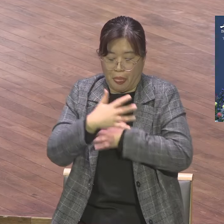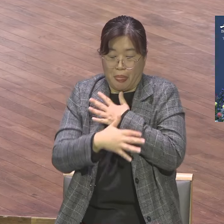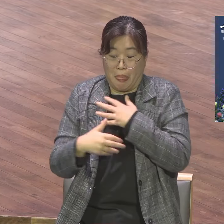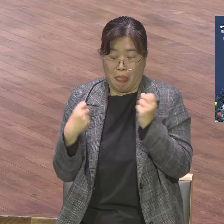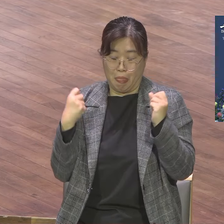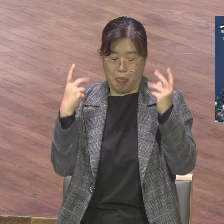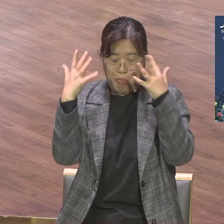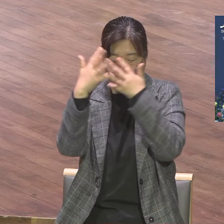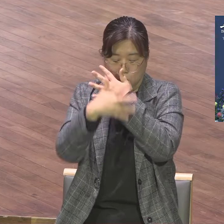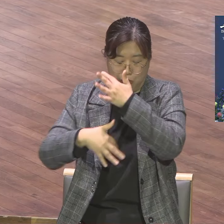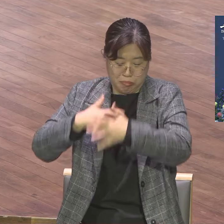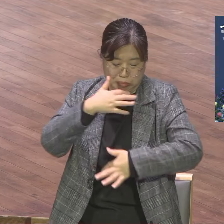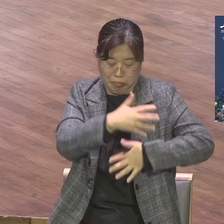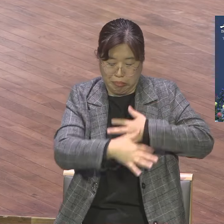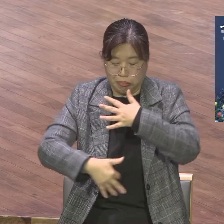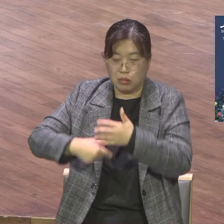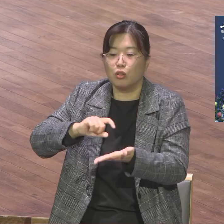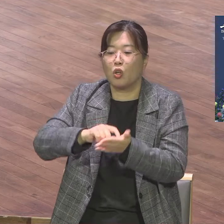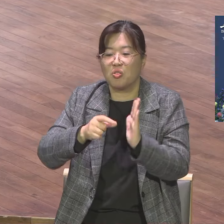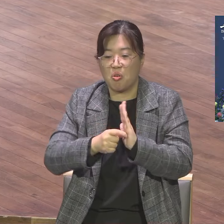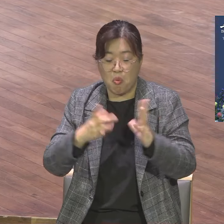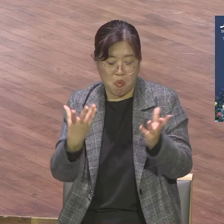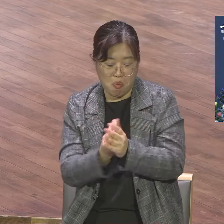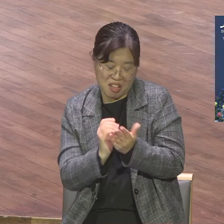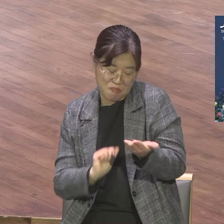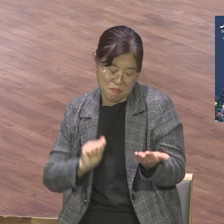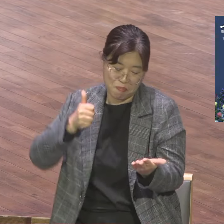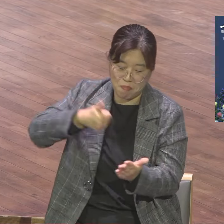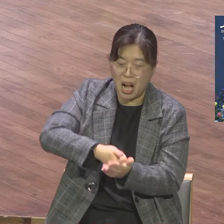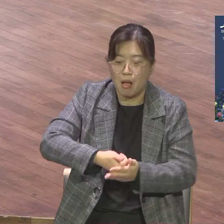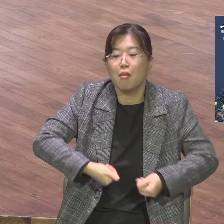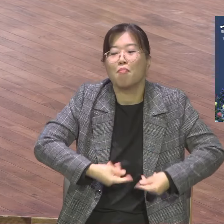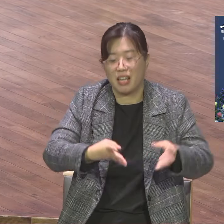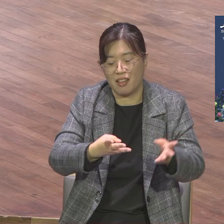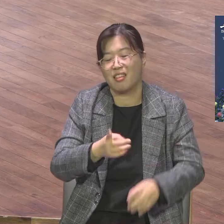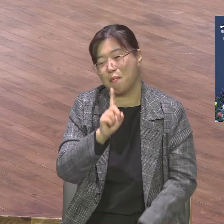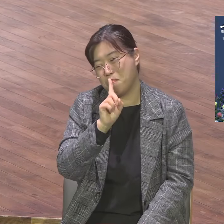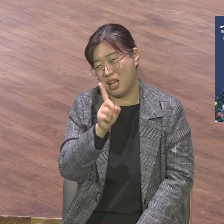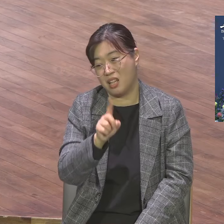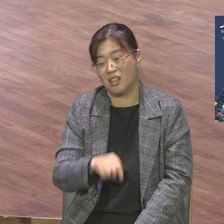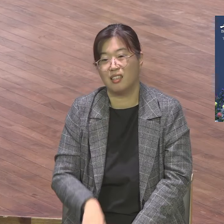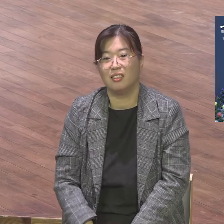이 말씀은요, 1차적으로 바벨론 왕을 나타내는데